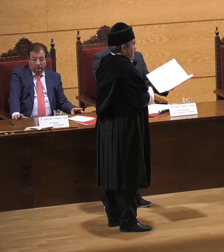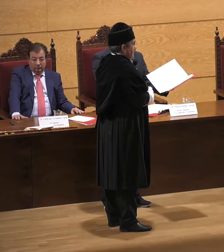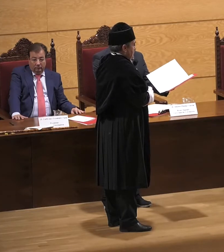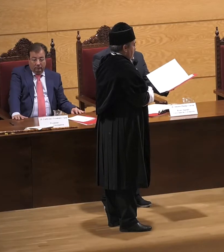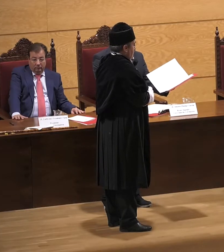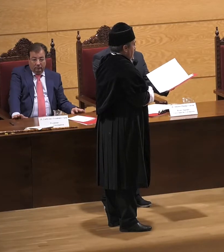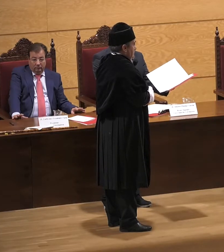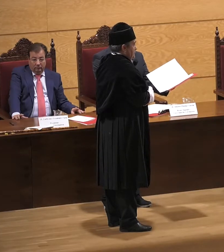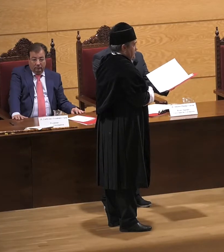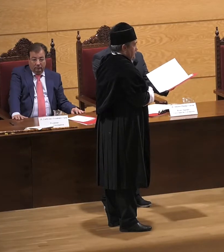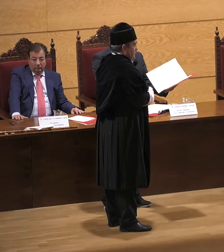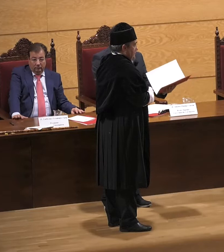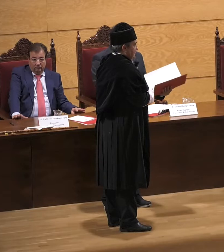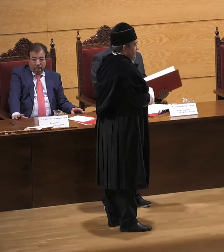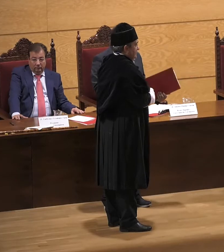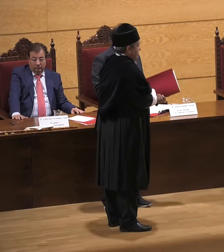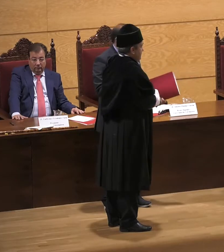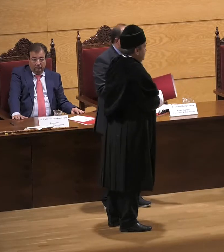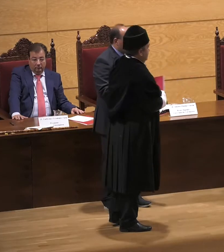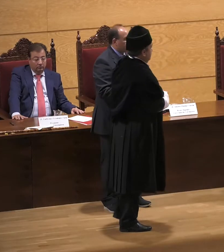representada por este claustro y por su escudo?